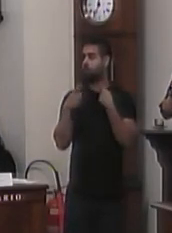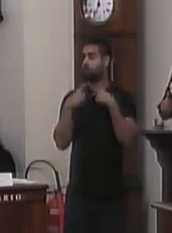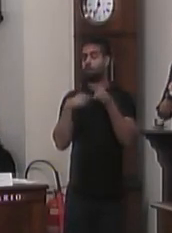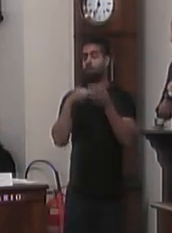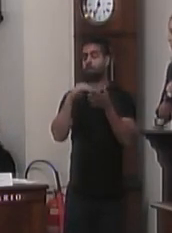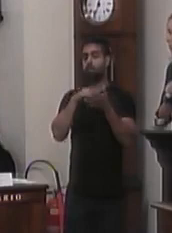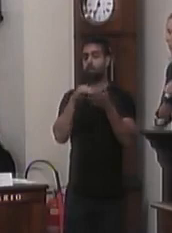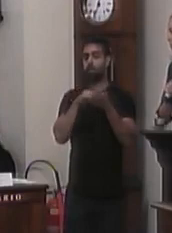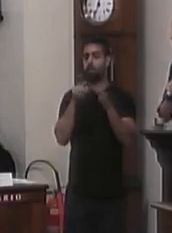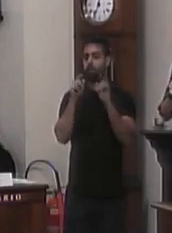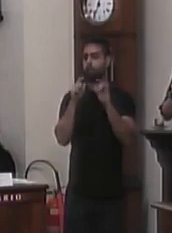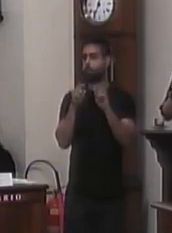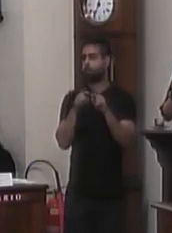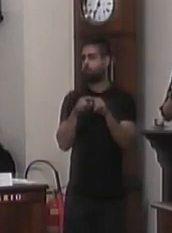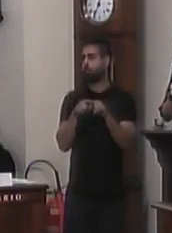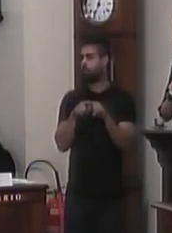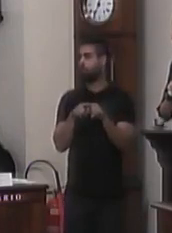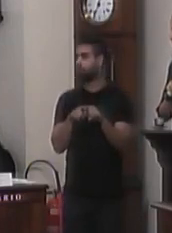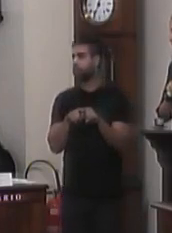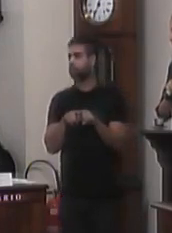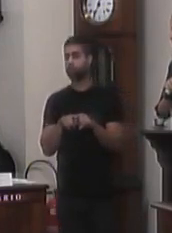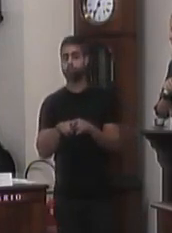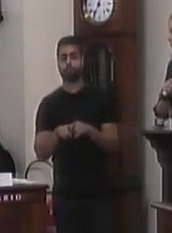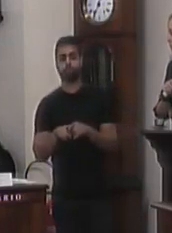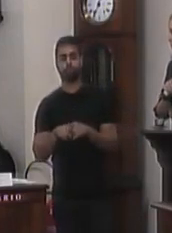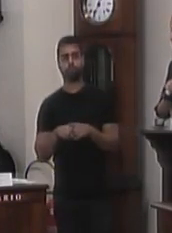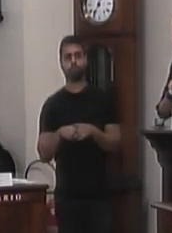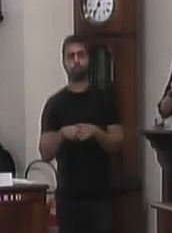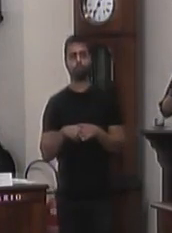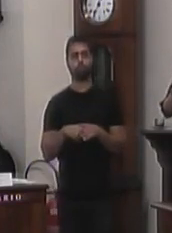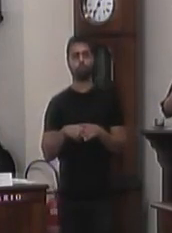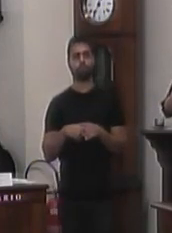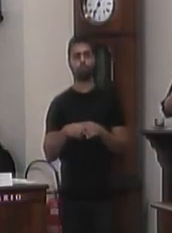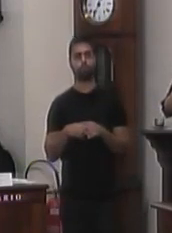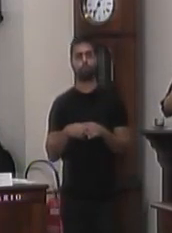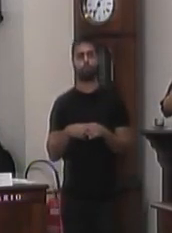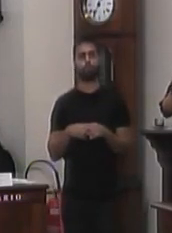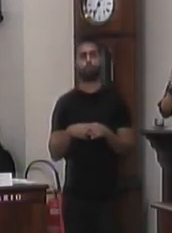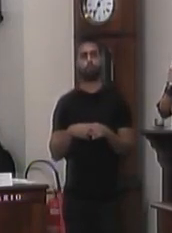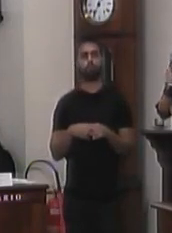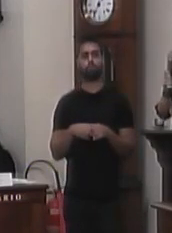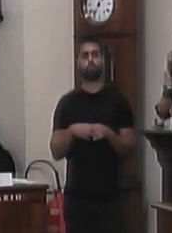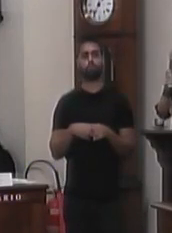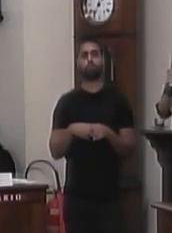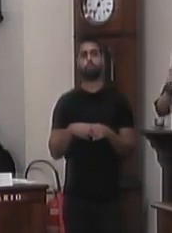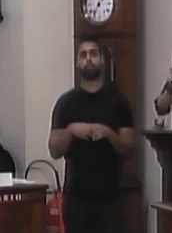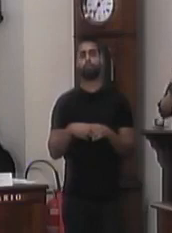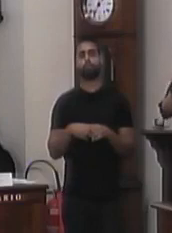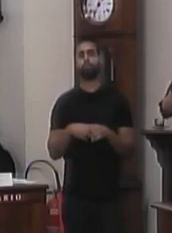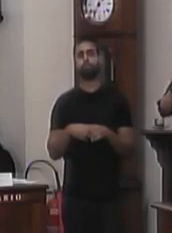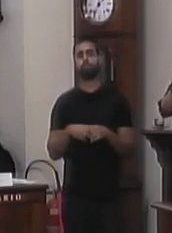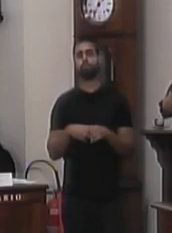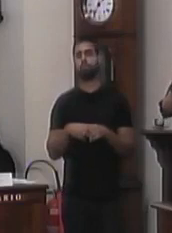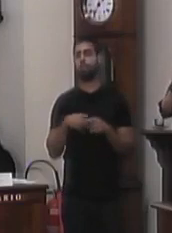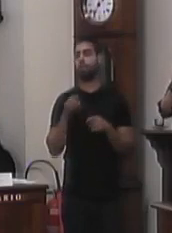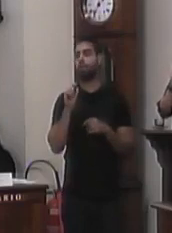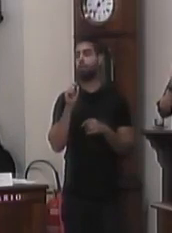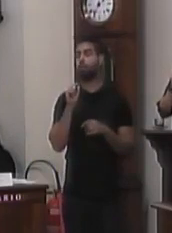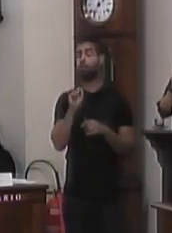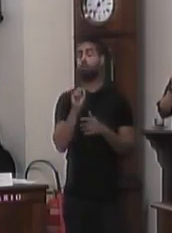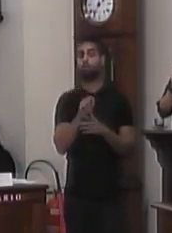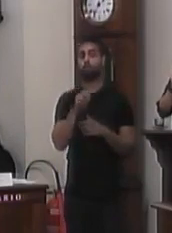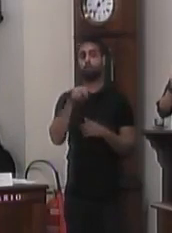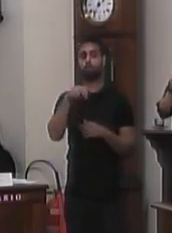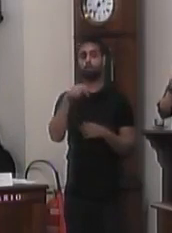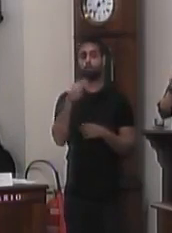de Fazenda em virtude da Reforma Nacional da Previdência. Ah, sim. Esse aí provavelmente é dessa...